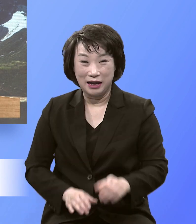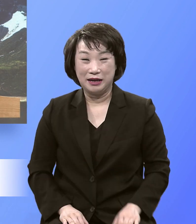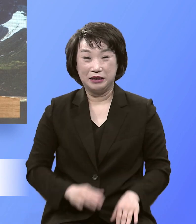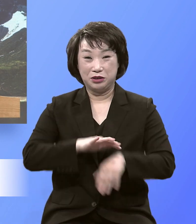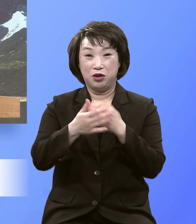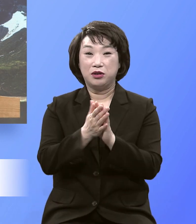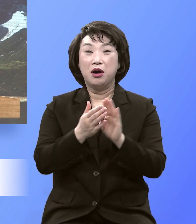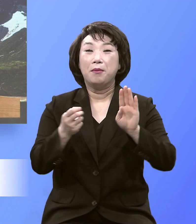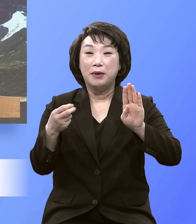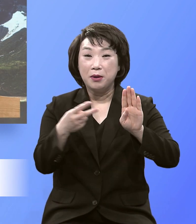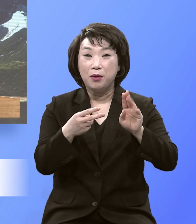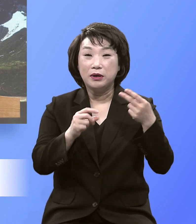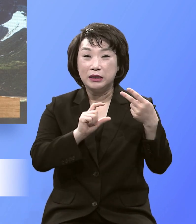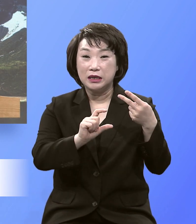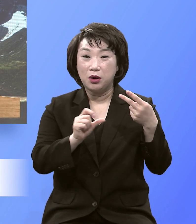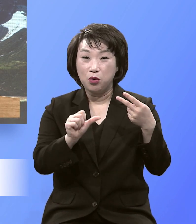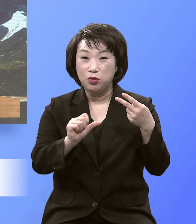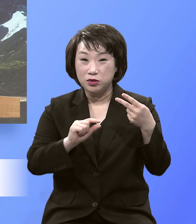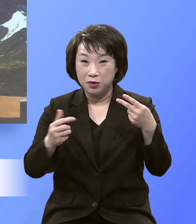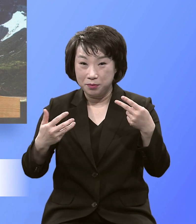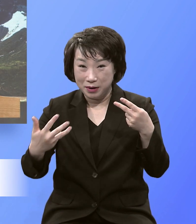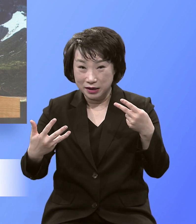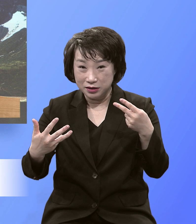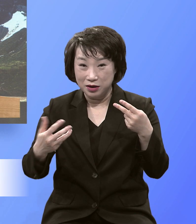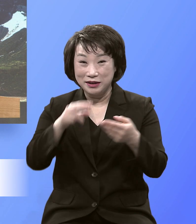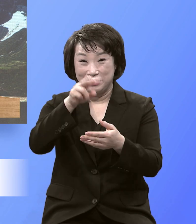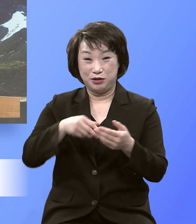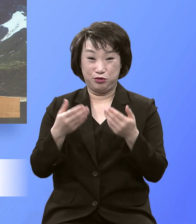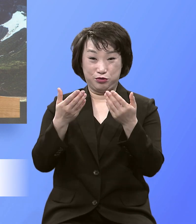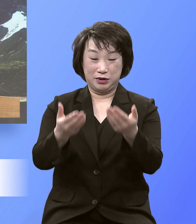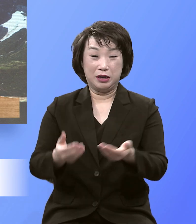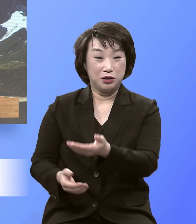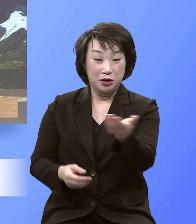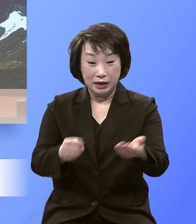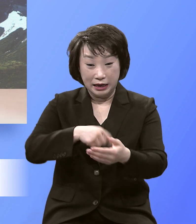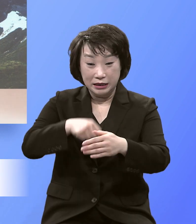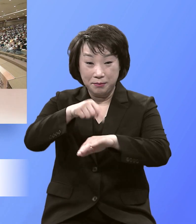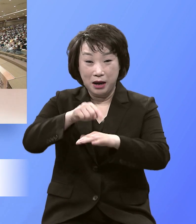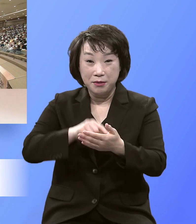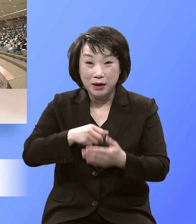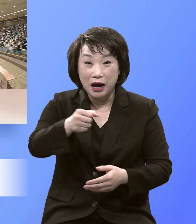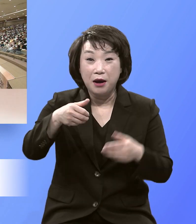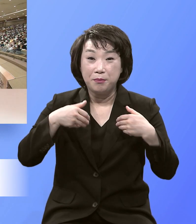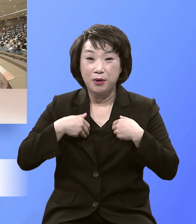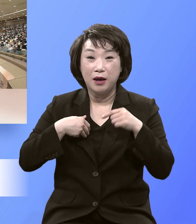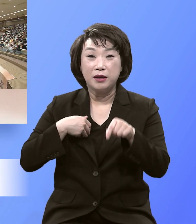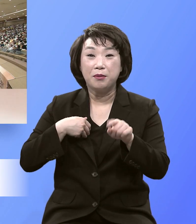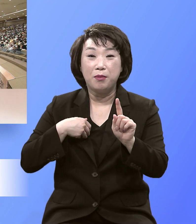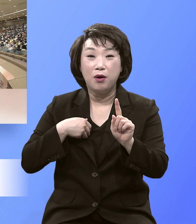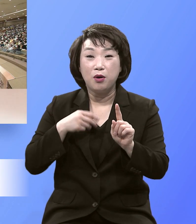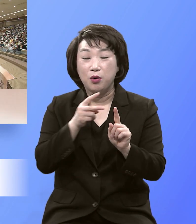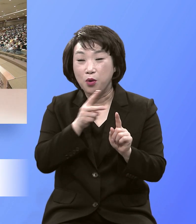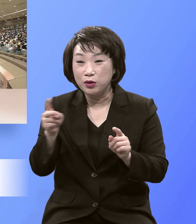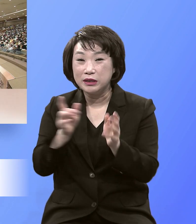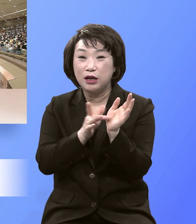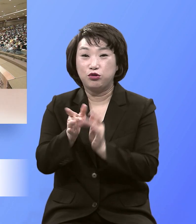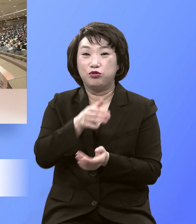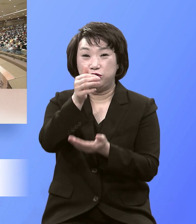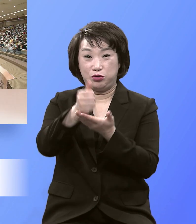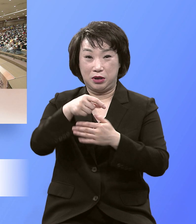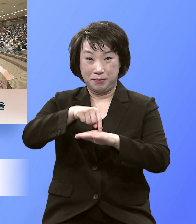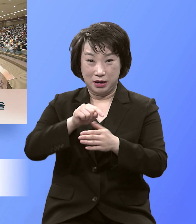빌립보서 2장 5절로 8절에 한번 읽어보세요. 너희 안에 이 마음을 품으라. 곧 그리스도